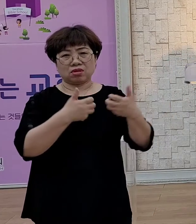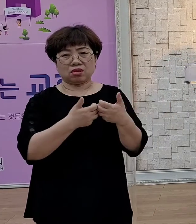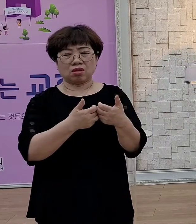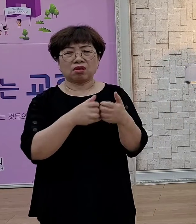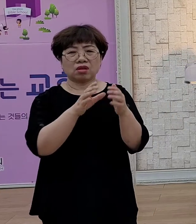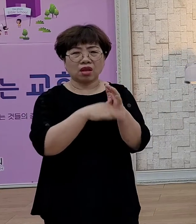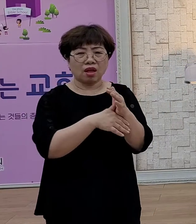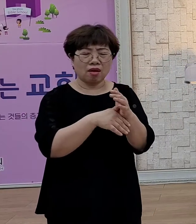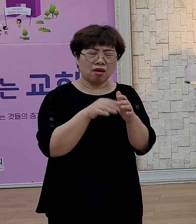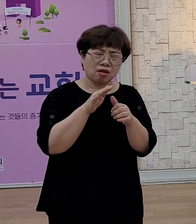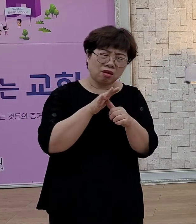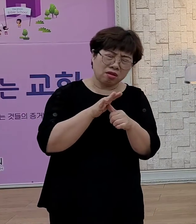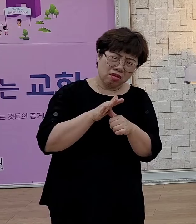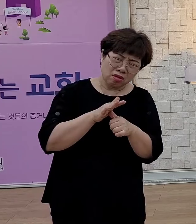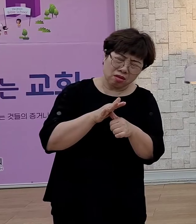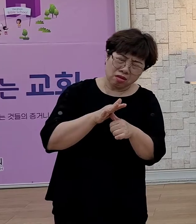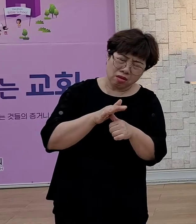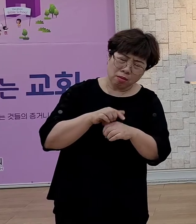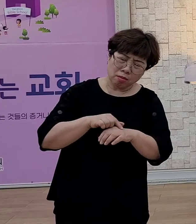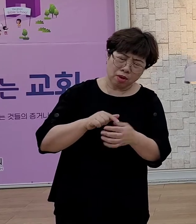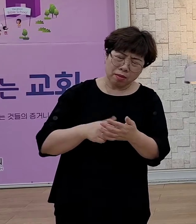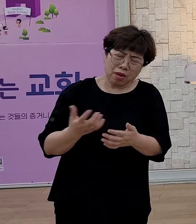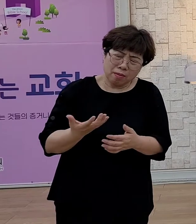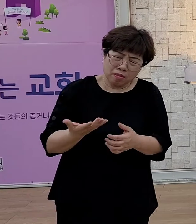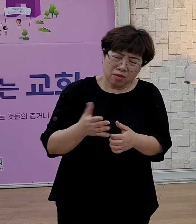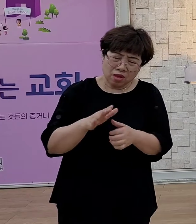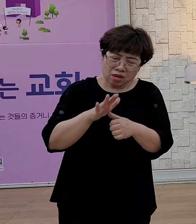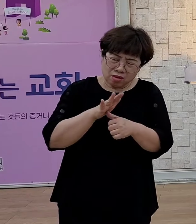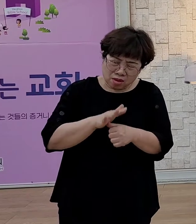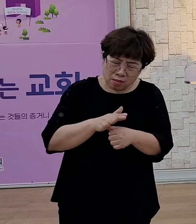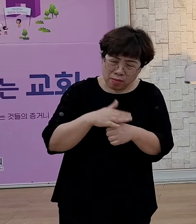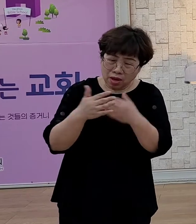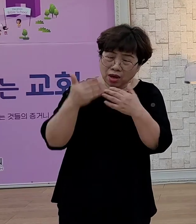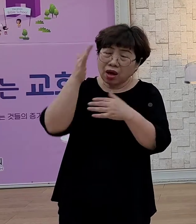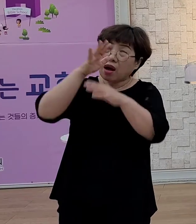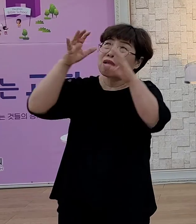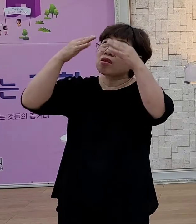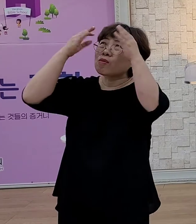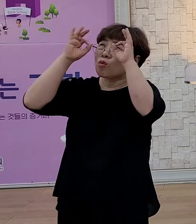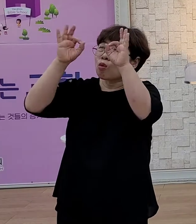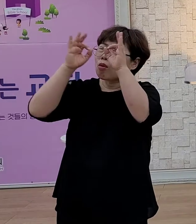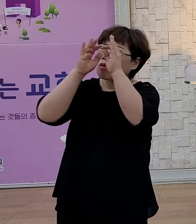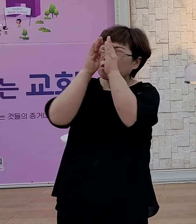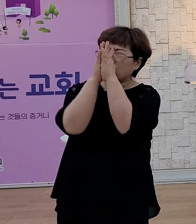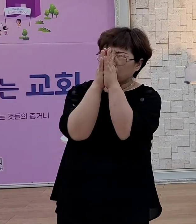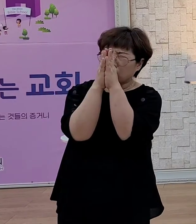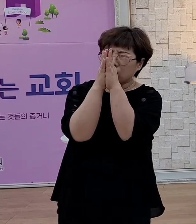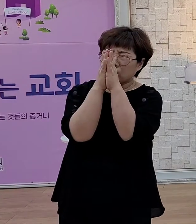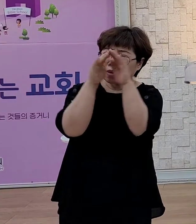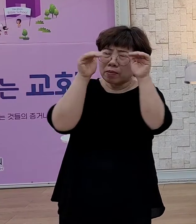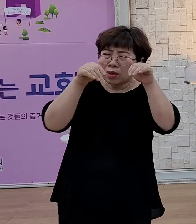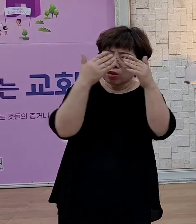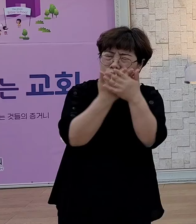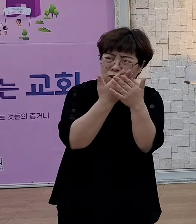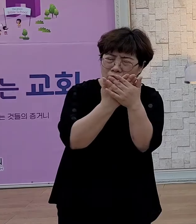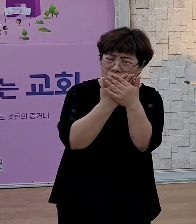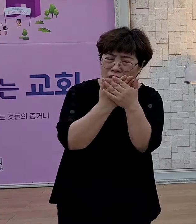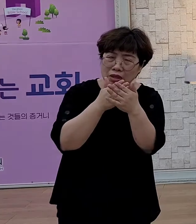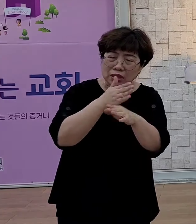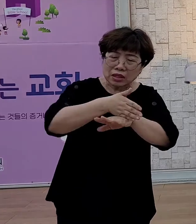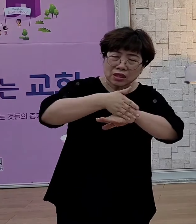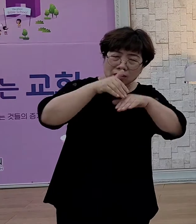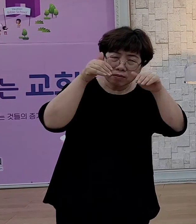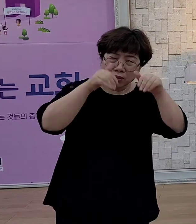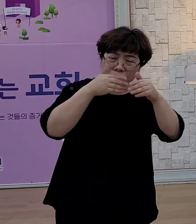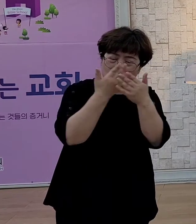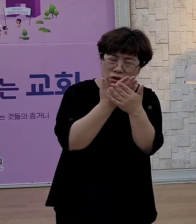봅니다. 주님, 비를 주십시오. 이른 비를 주십시오. 늦은 비를 주십시오. 당신이